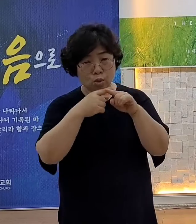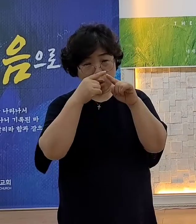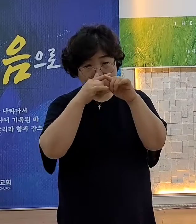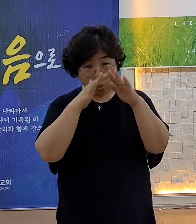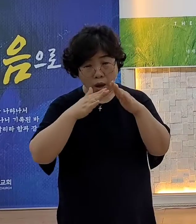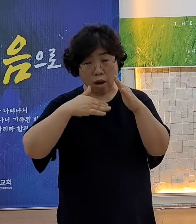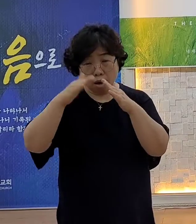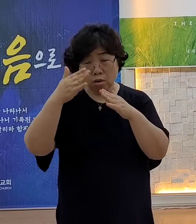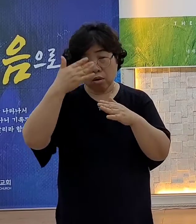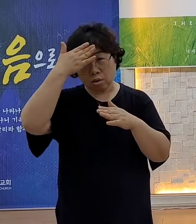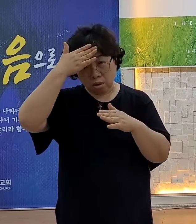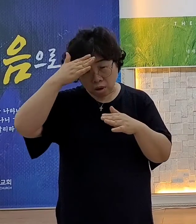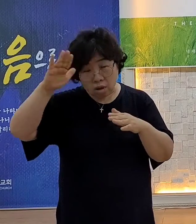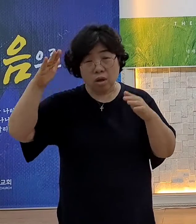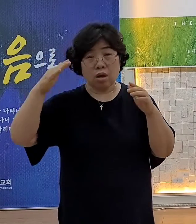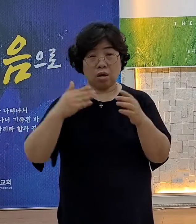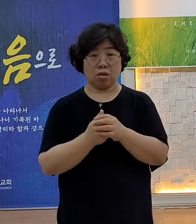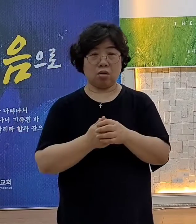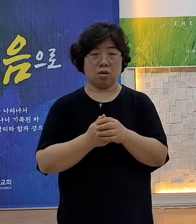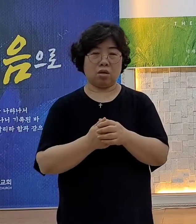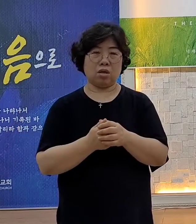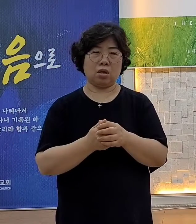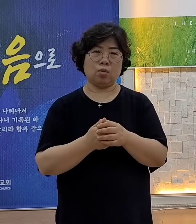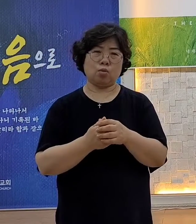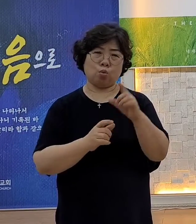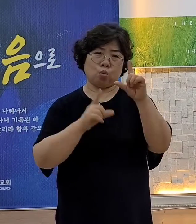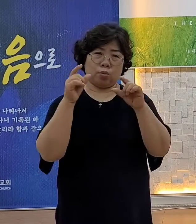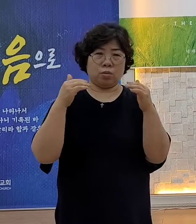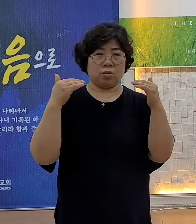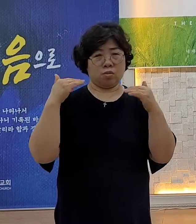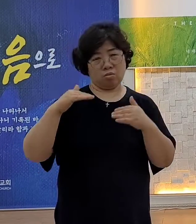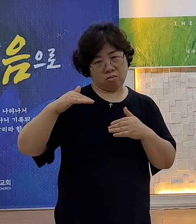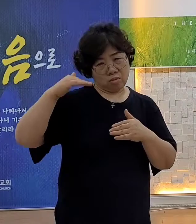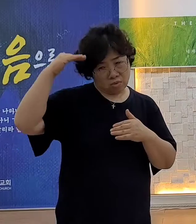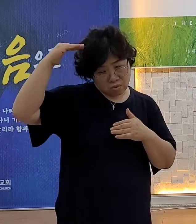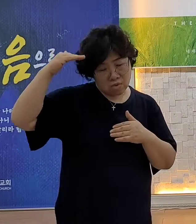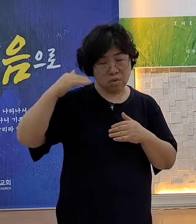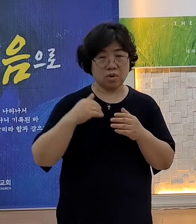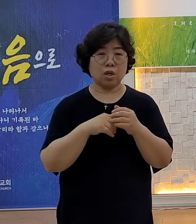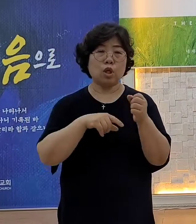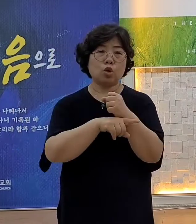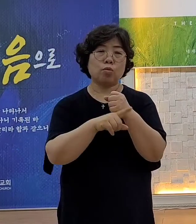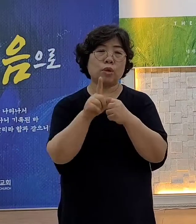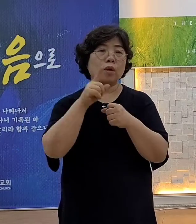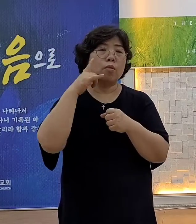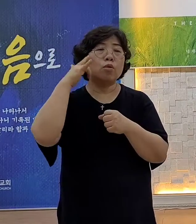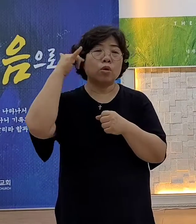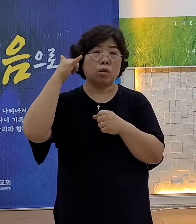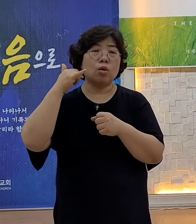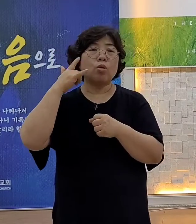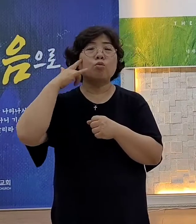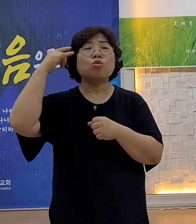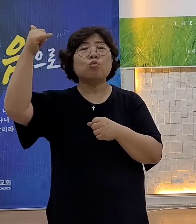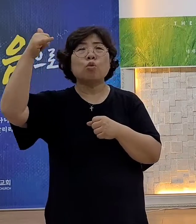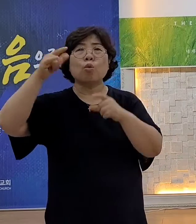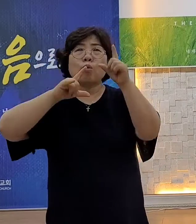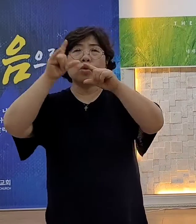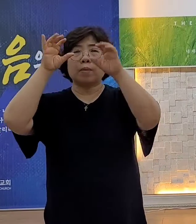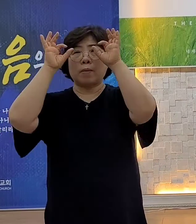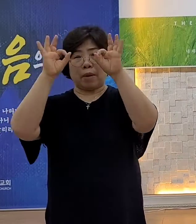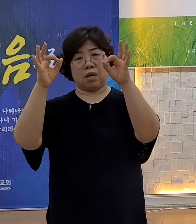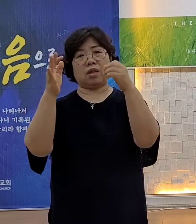이렇게 되게 된 게 이 부모님의 큰 영향이 있었다는 것입니다. 그래서 저는요